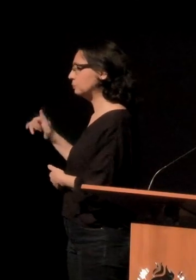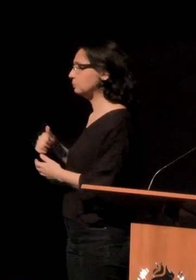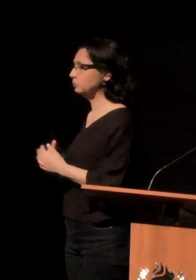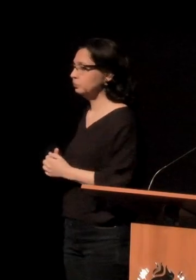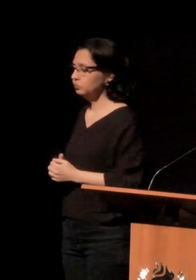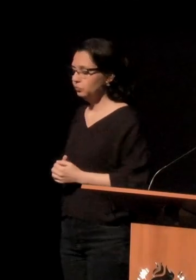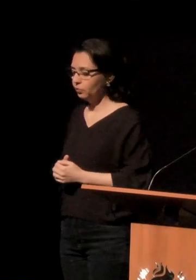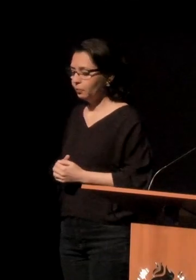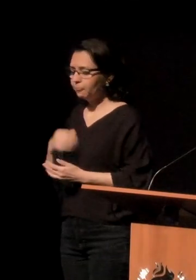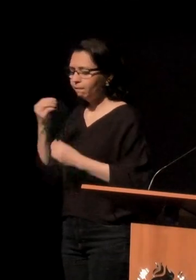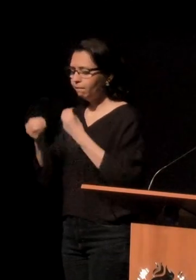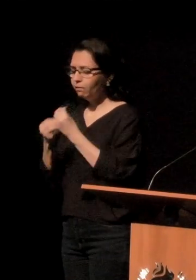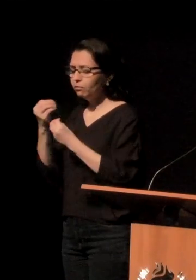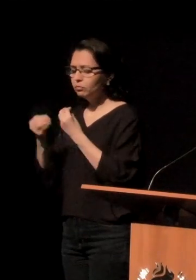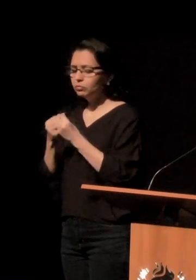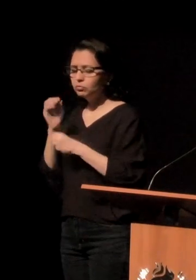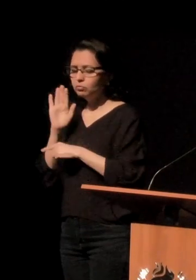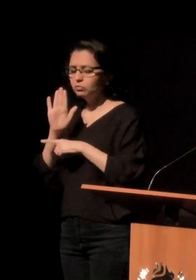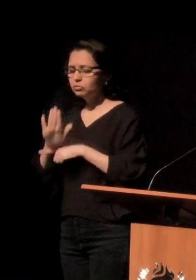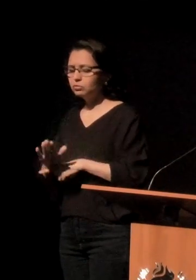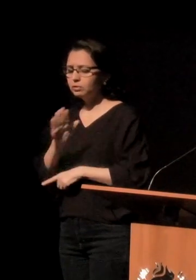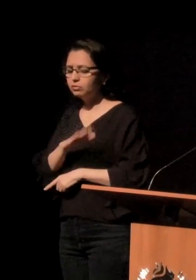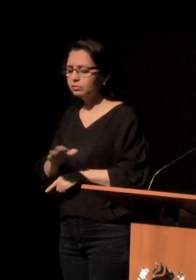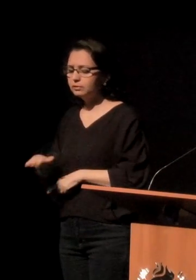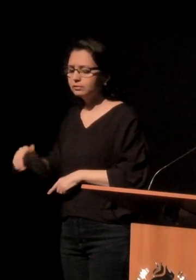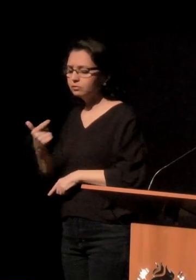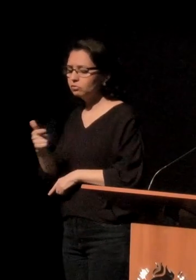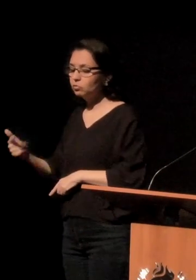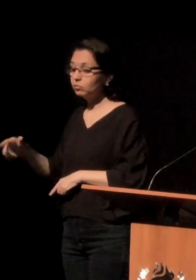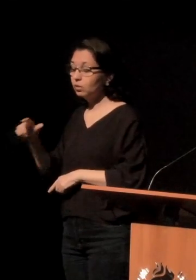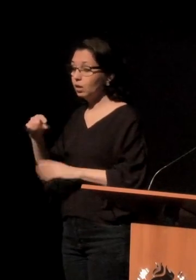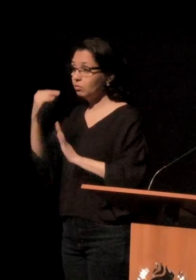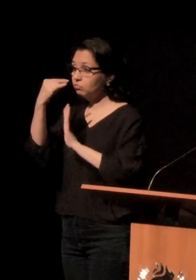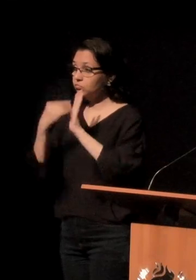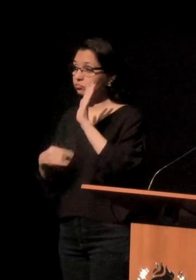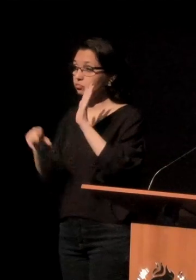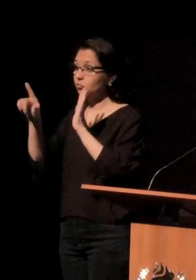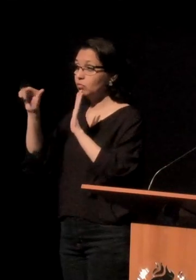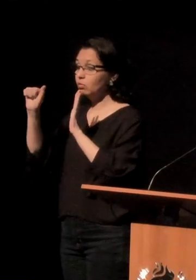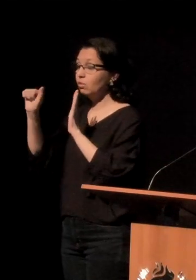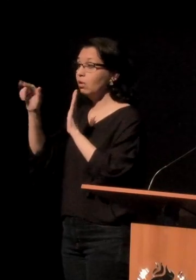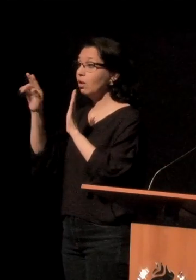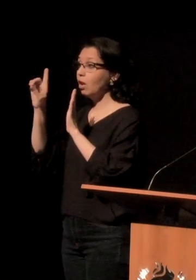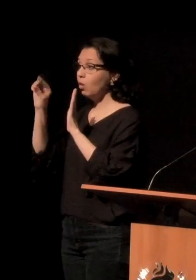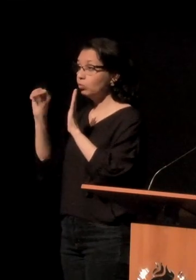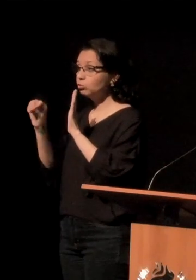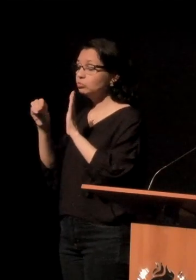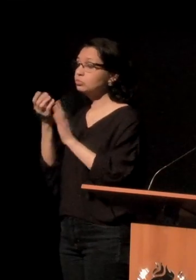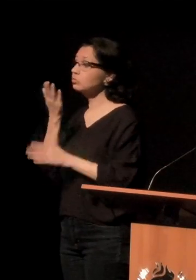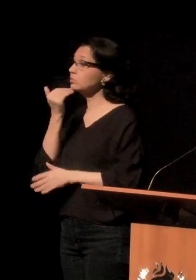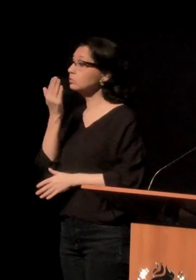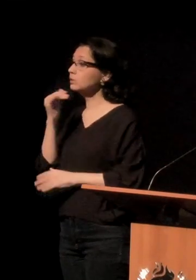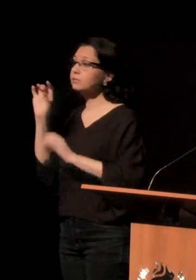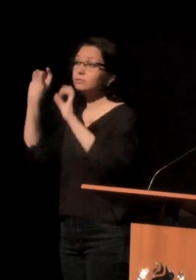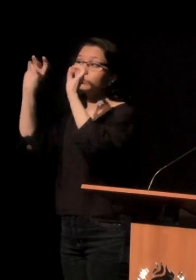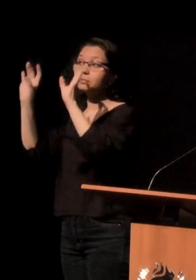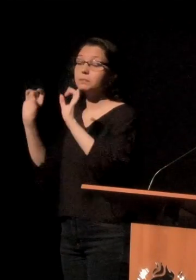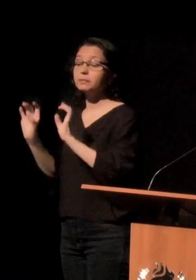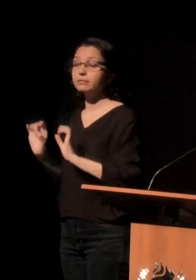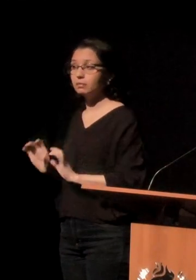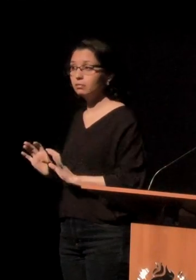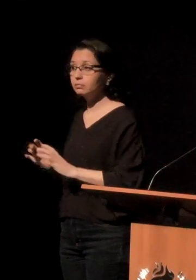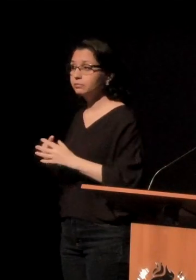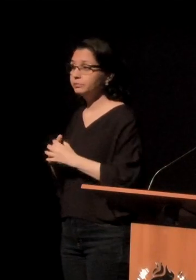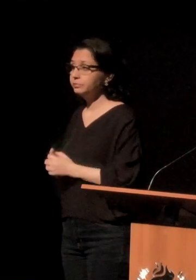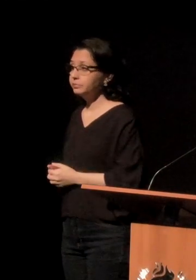como ajudar as crianças que não possuem laudo para alimentação especial visto dificuldade de marcação médica exame no caso